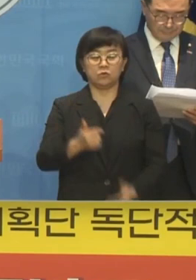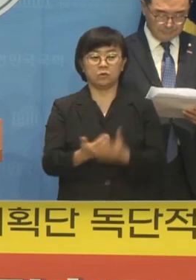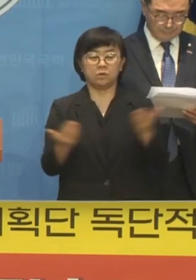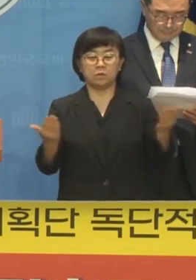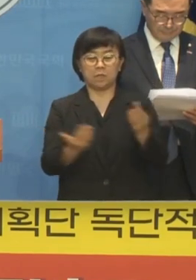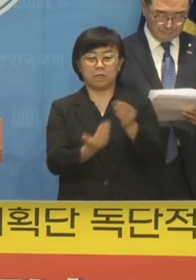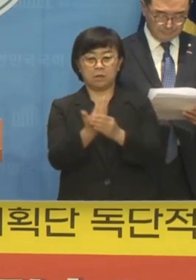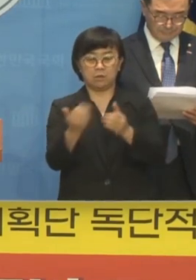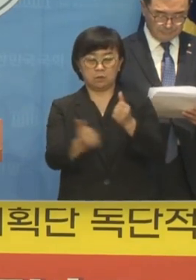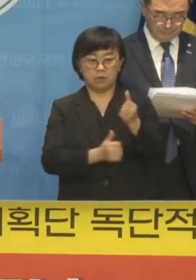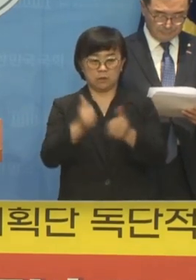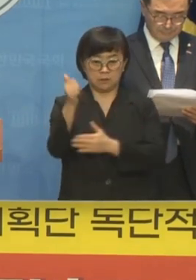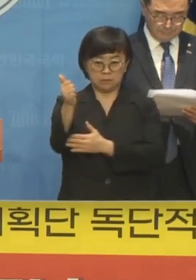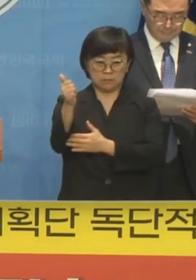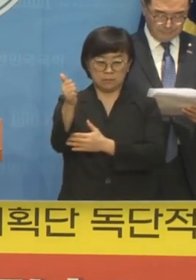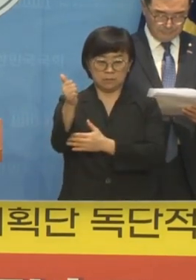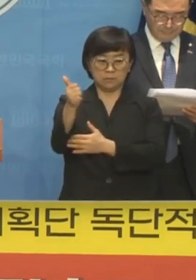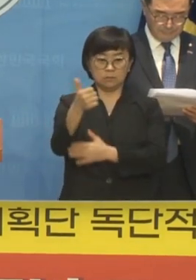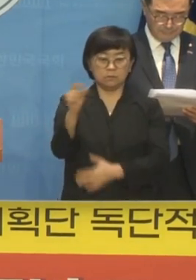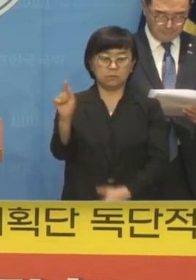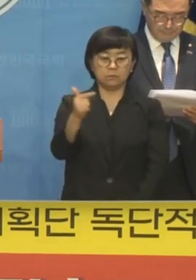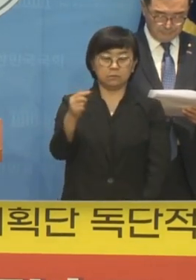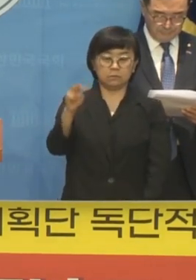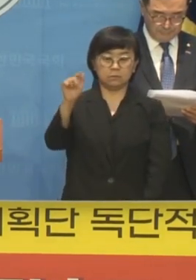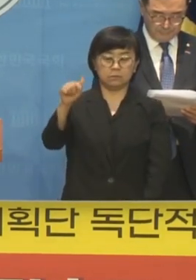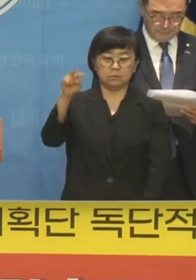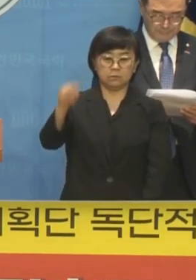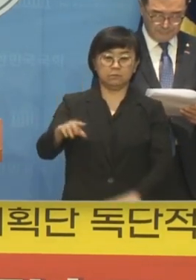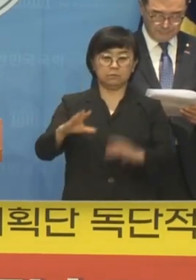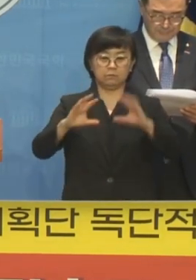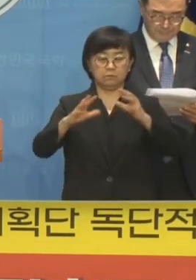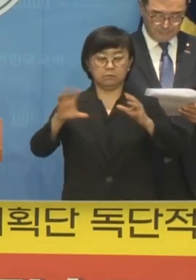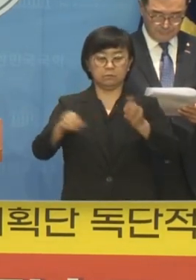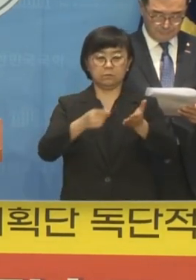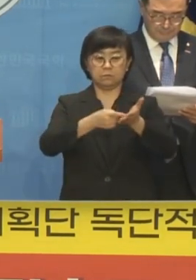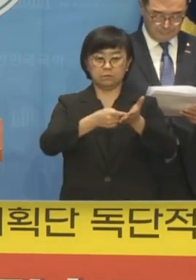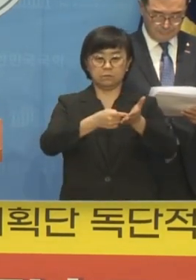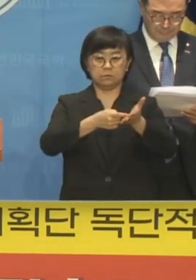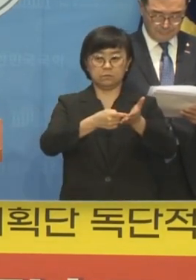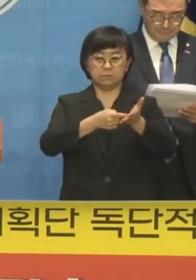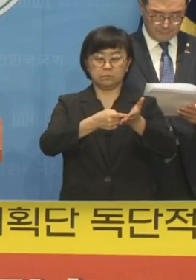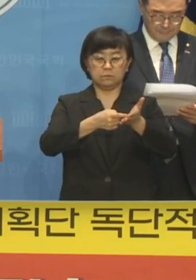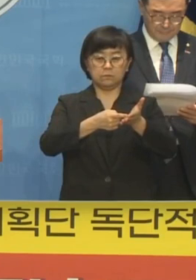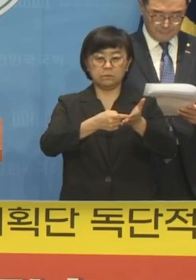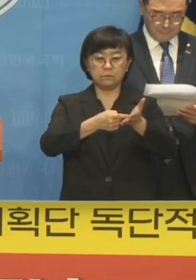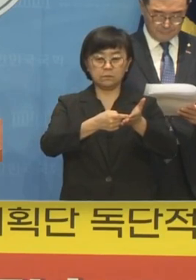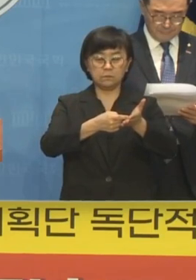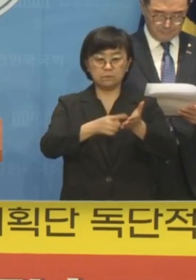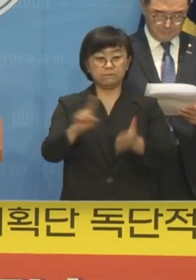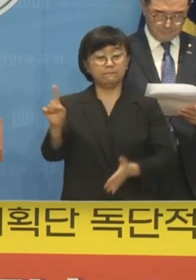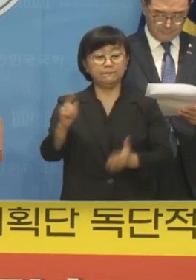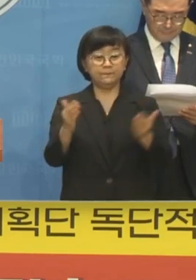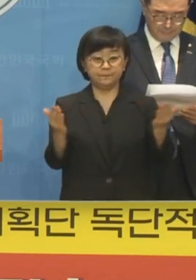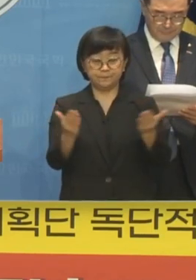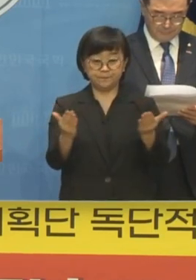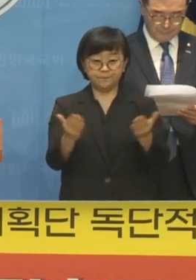여순사건위원회 위원장 한덕수 국무총리님, 이게 어찌된